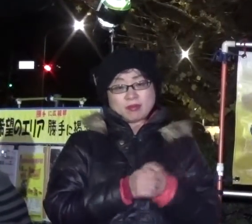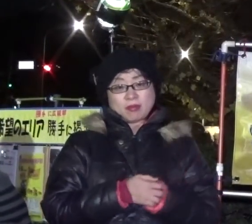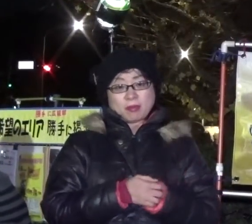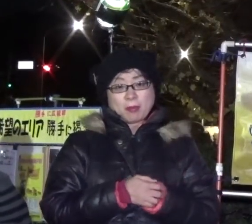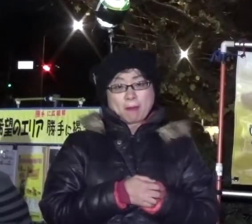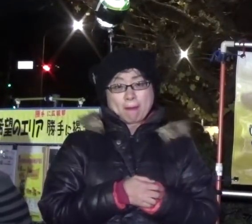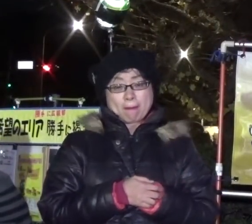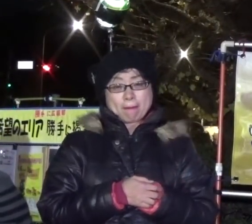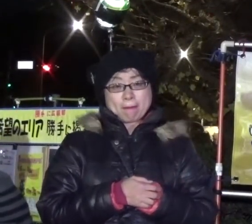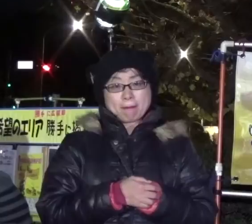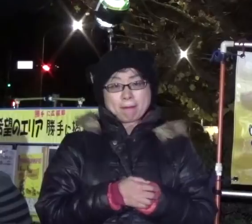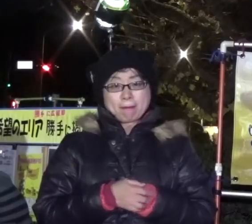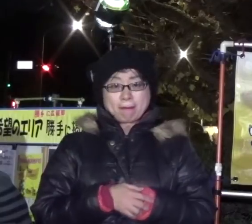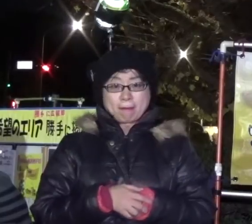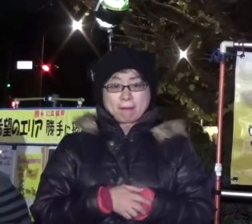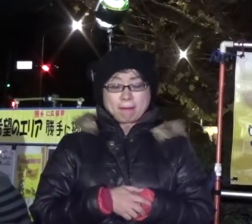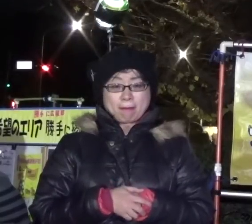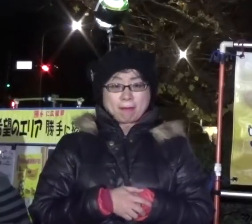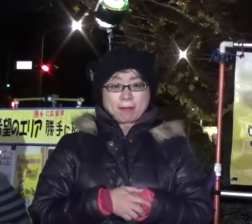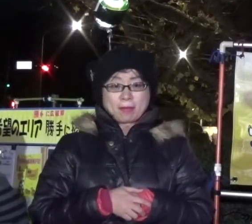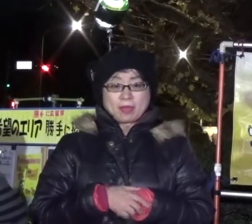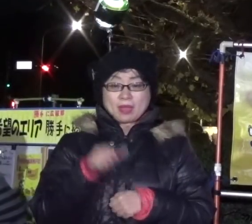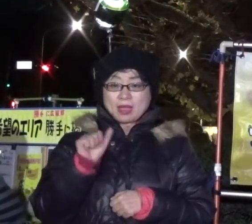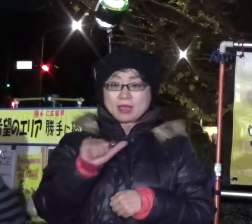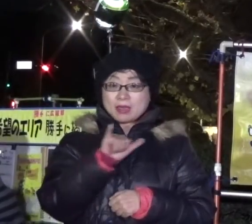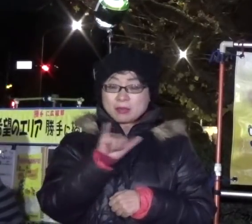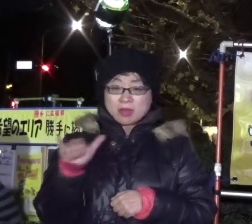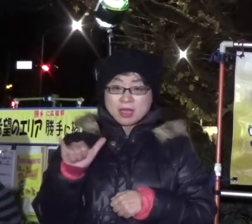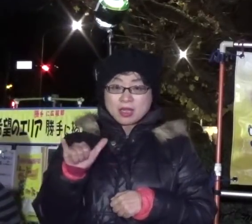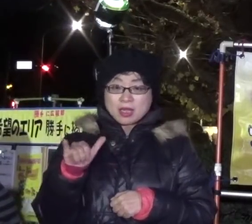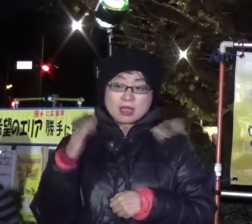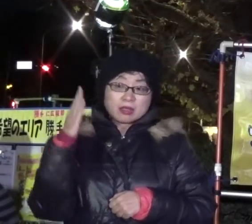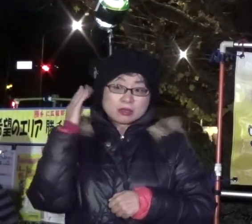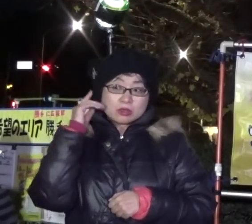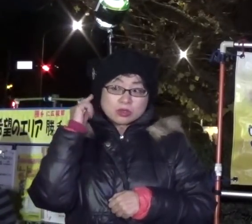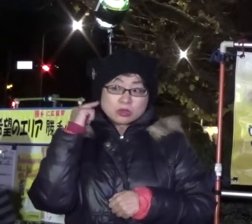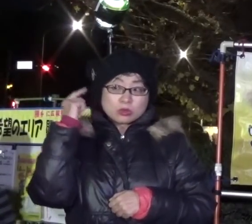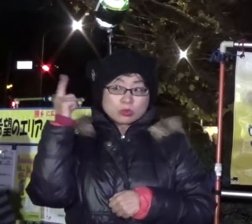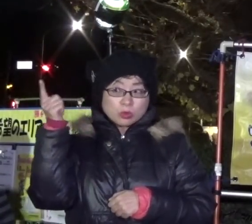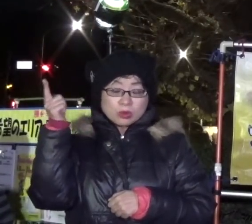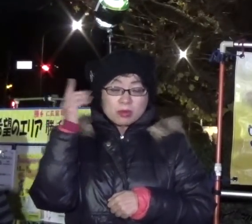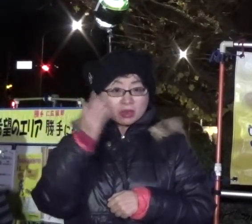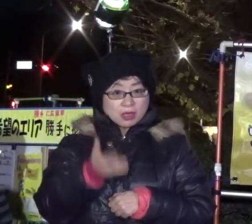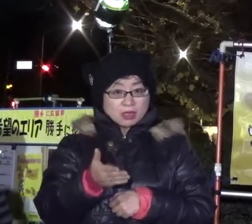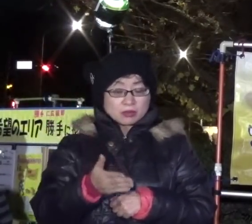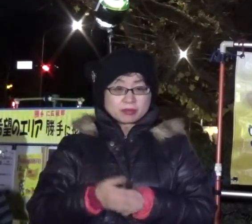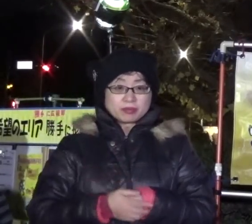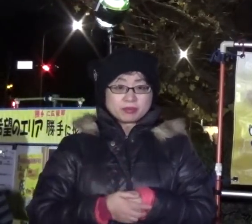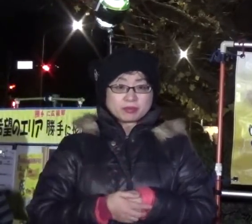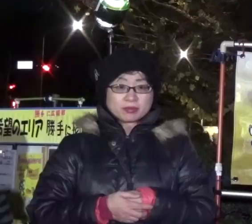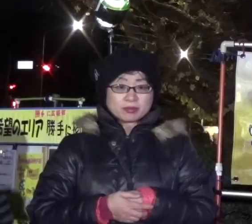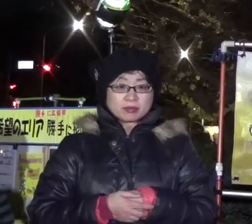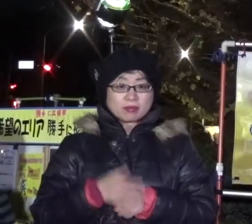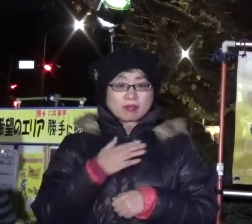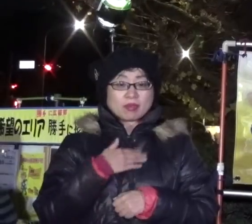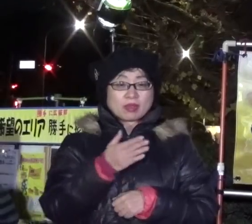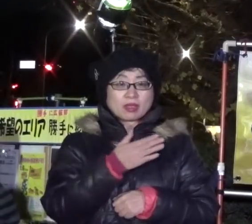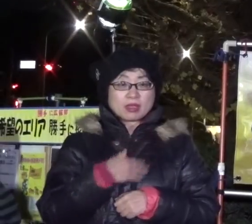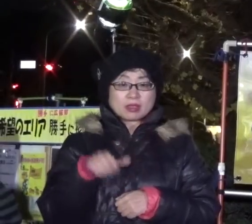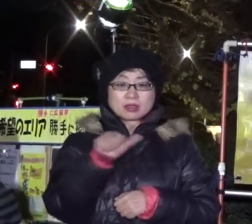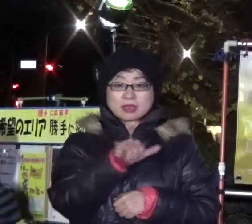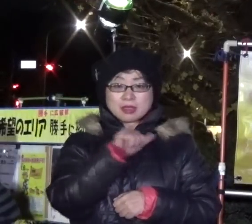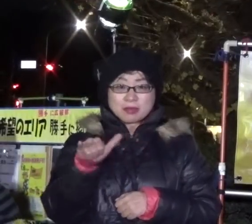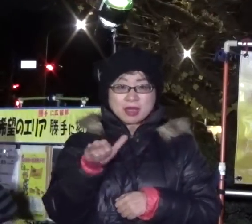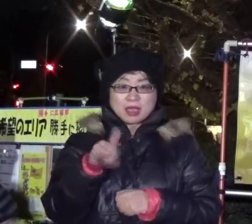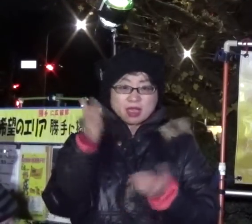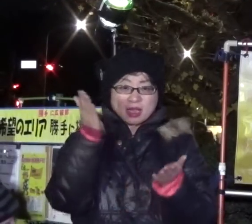でもこれからコールあるんでしょうけれども、安倍晋三さん聞こえてますかね。僕らはね、ほら安倍はや